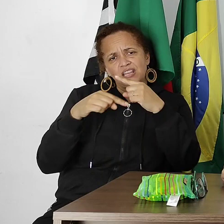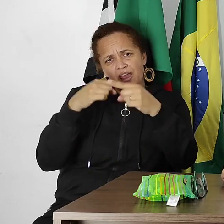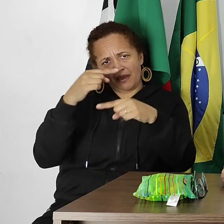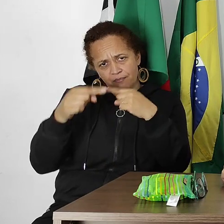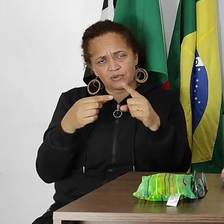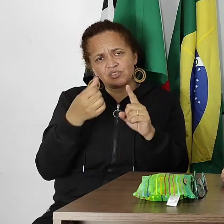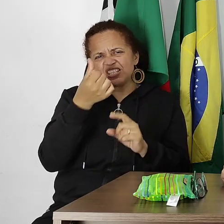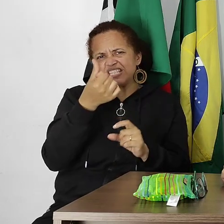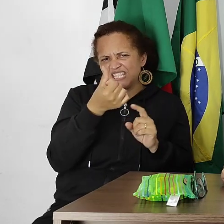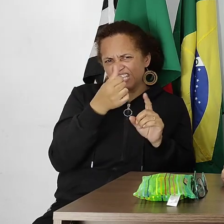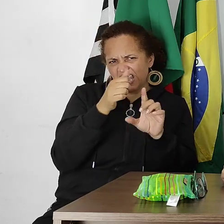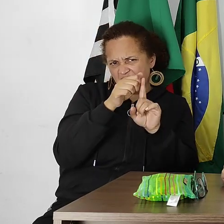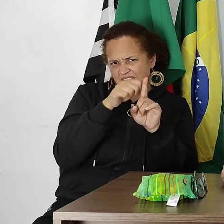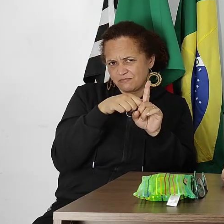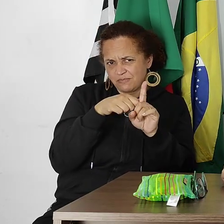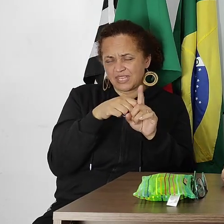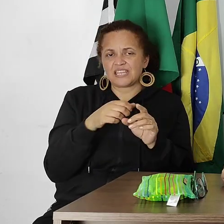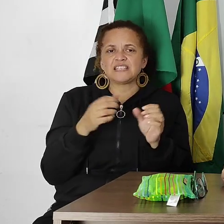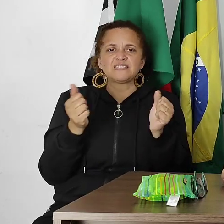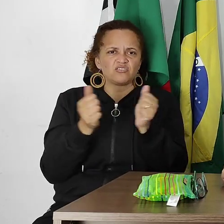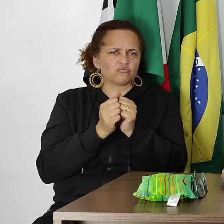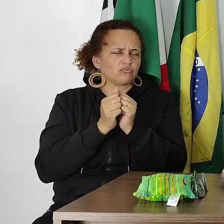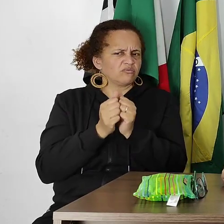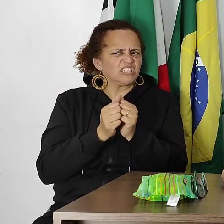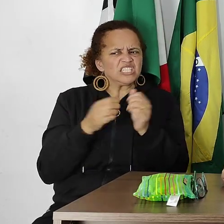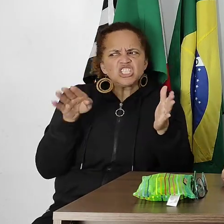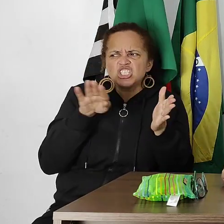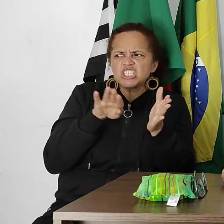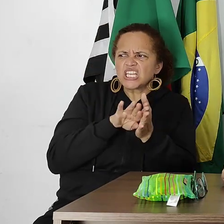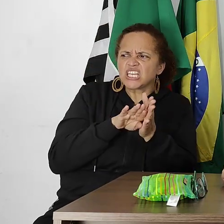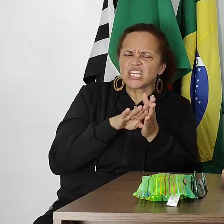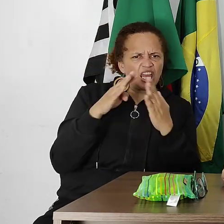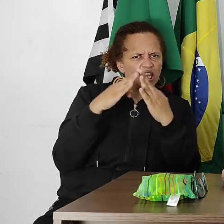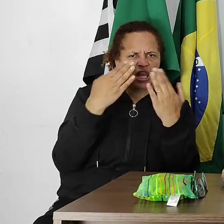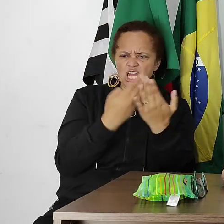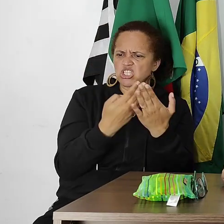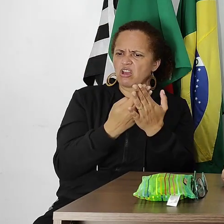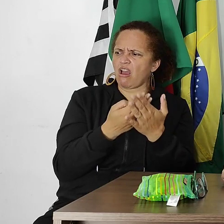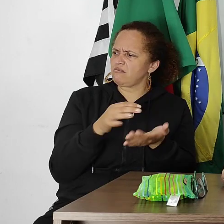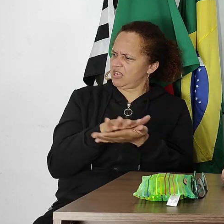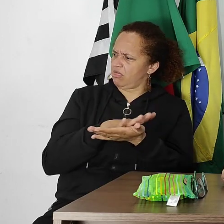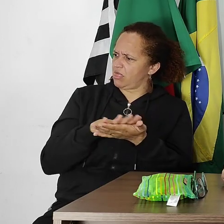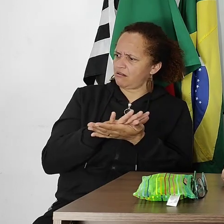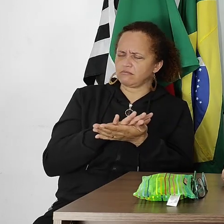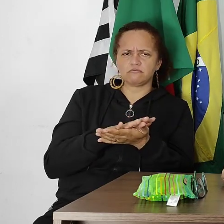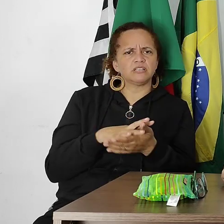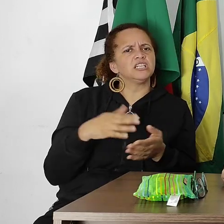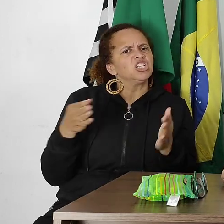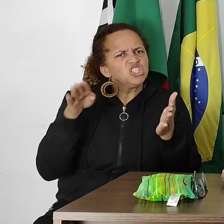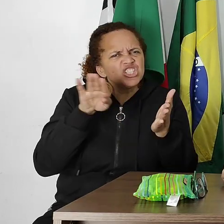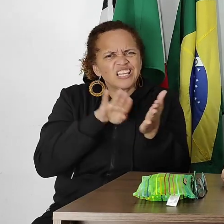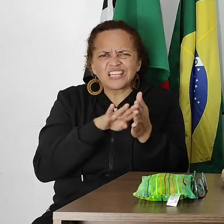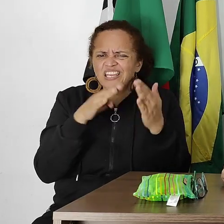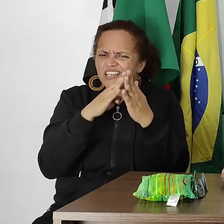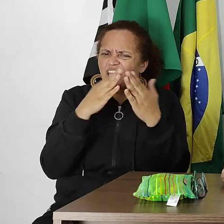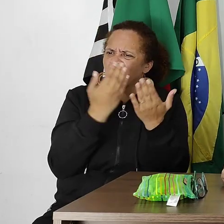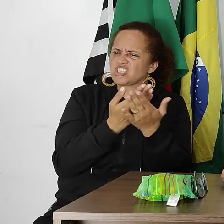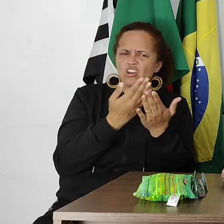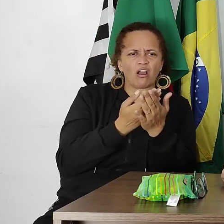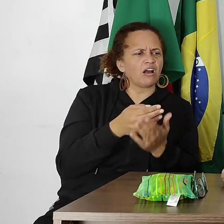estava junto, eu cheguei um dia na escola e ele não estava. No outro dia na escola ele não estava, porque a gente estava sempre, né?